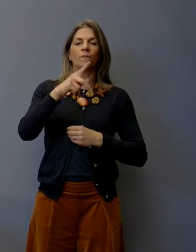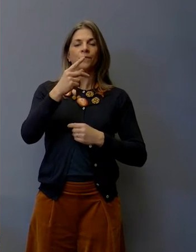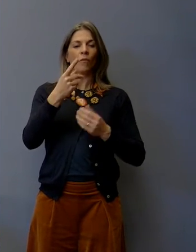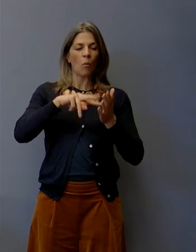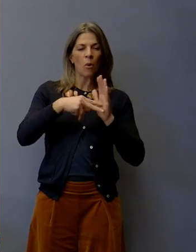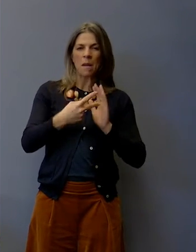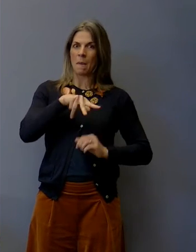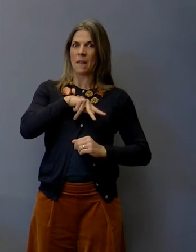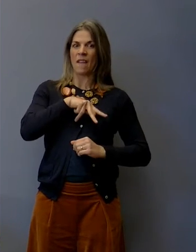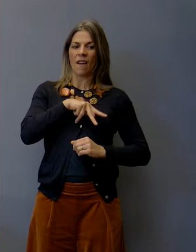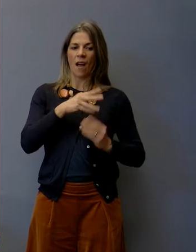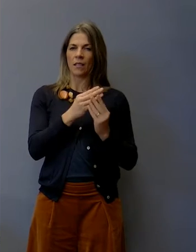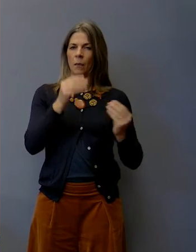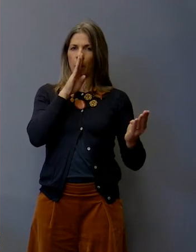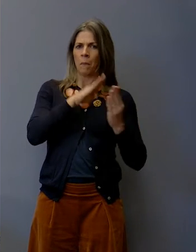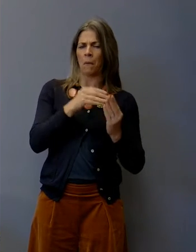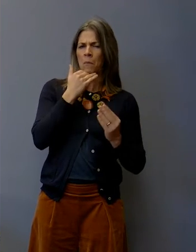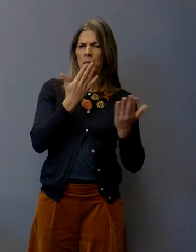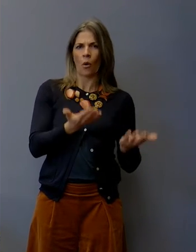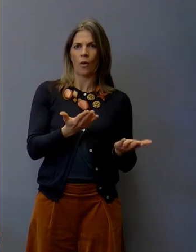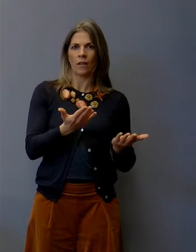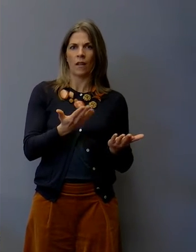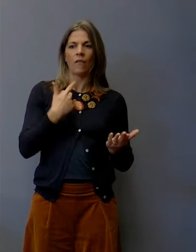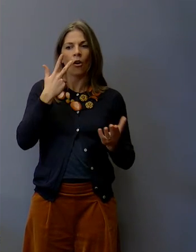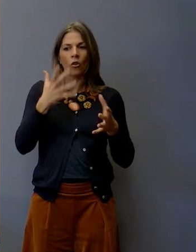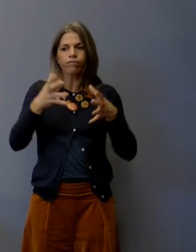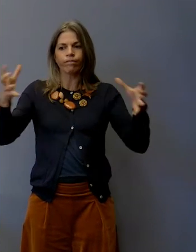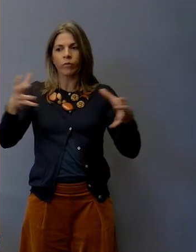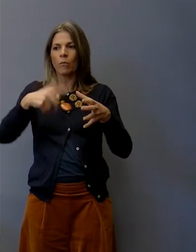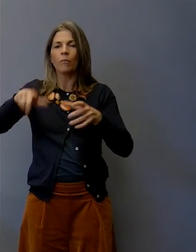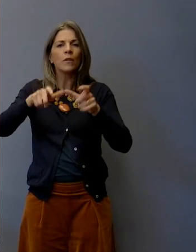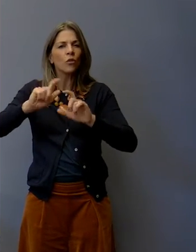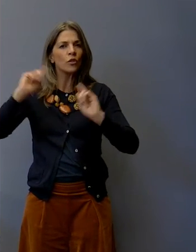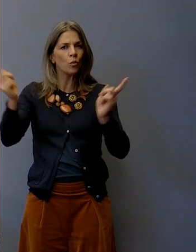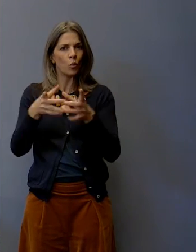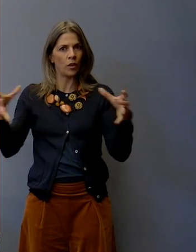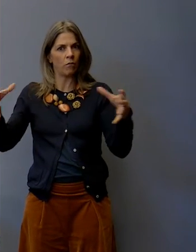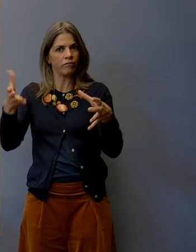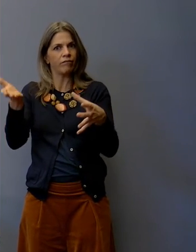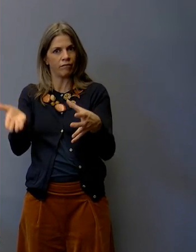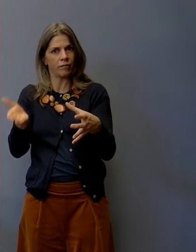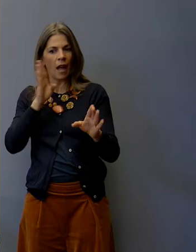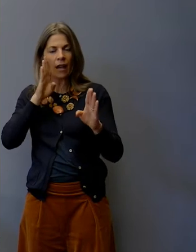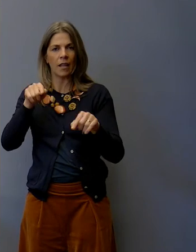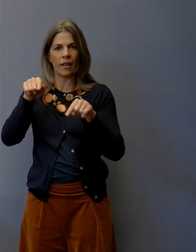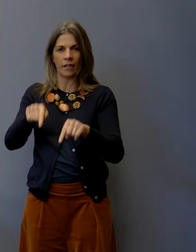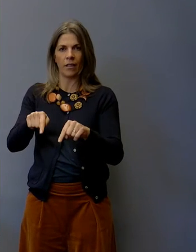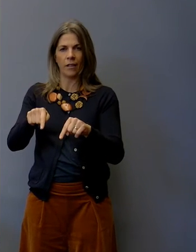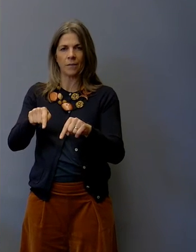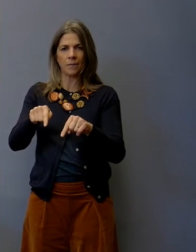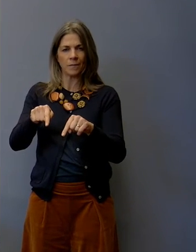sentiamo ostaggio di un disegno lobbistico che non ci piace e per questo dobbiamo fare luce sulle reali e sottese intertrade